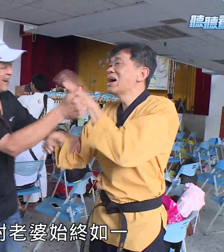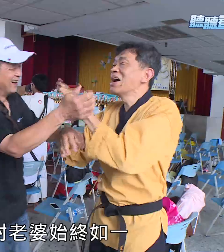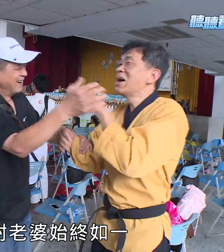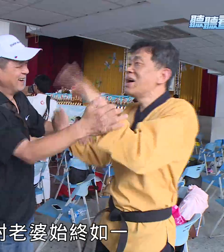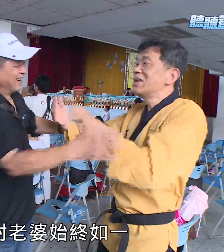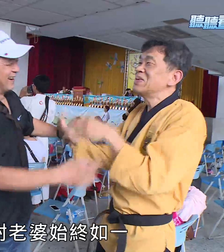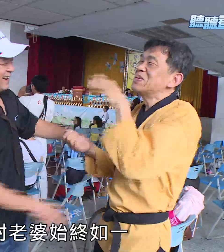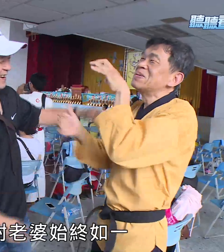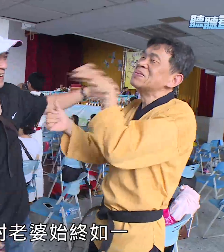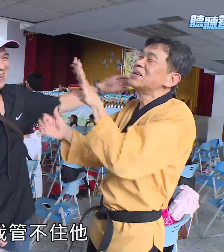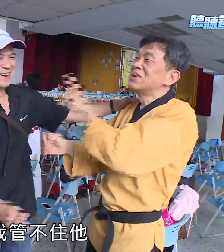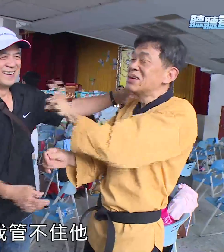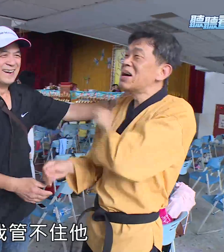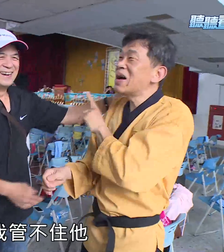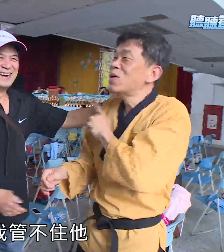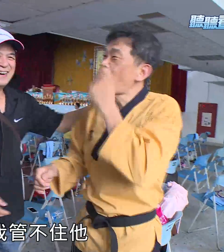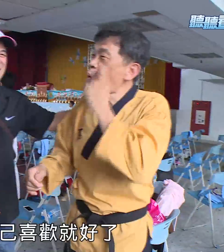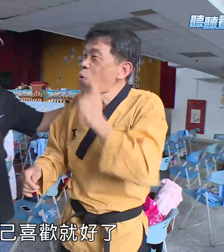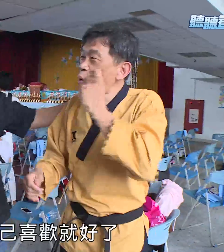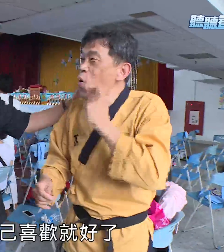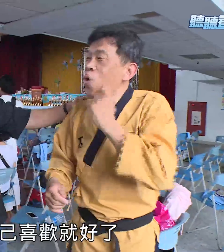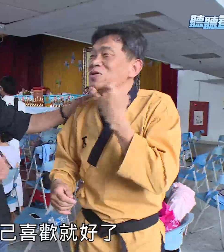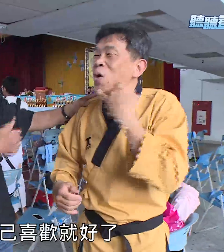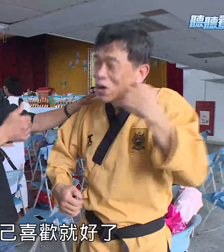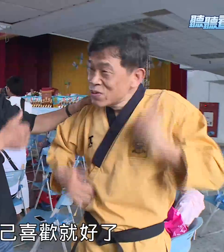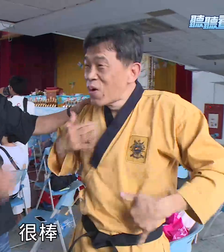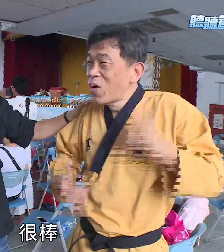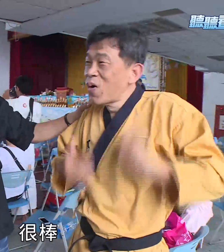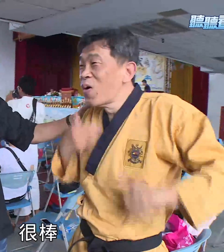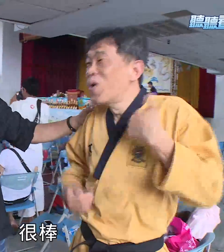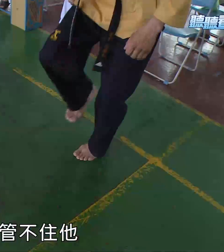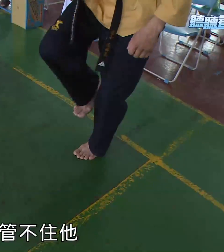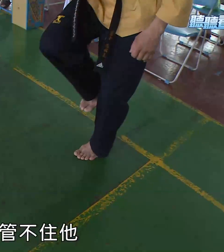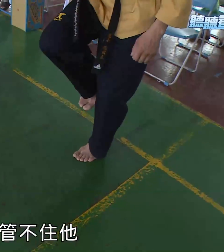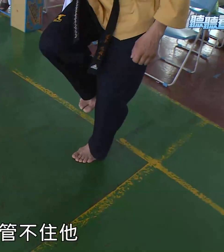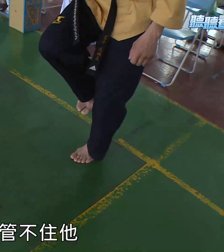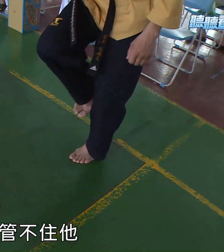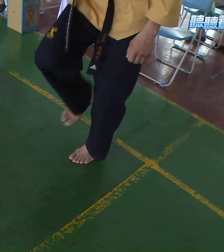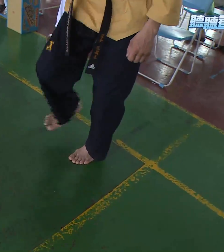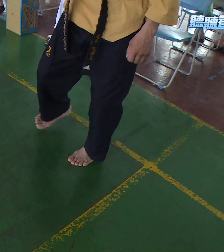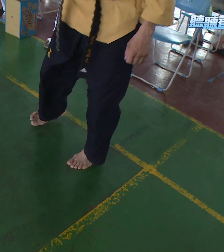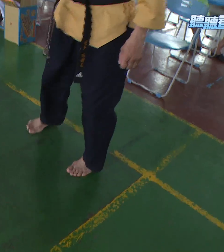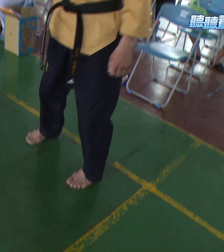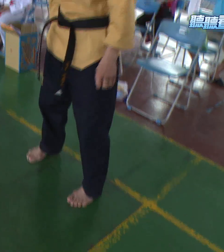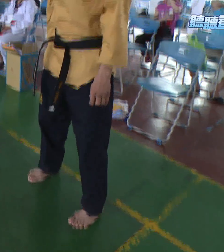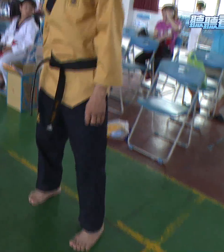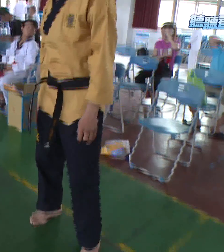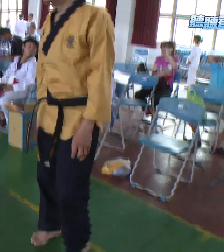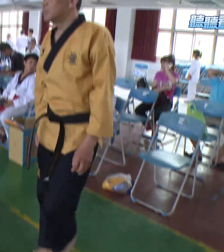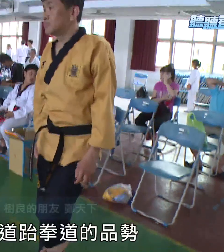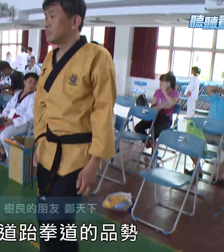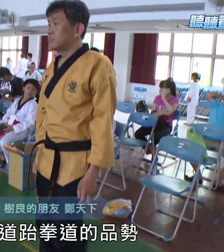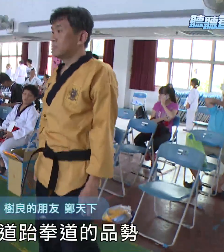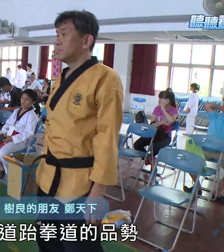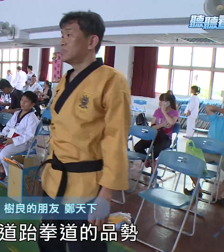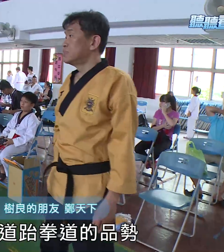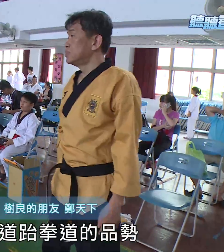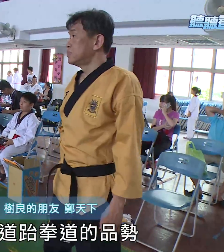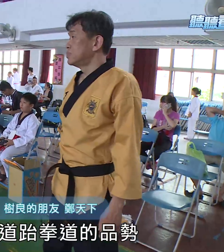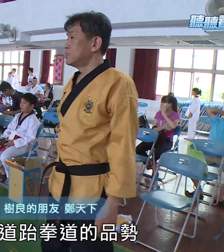像对老婆始终如一啊。 管不住他，他自己喜欢就好了。 哎，很棒， 管不住他。 我们知道跆拳道的品